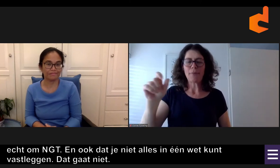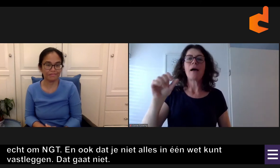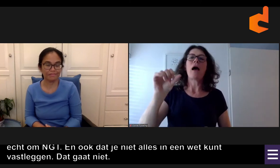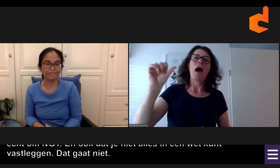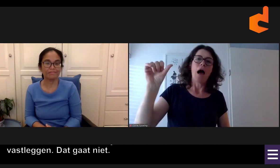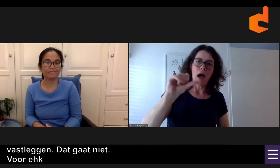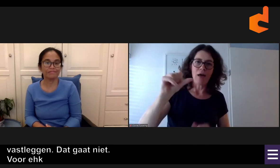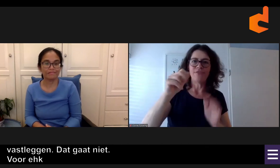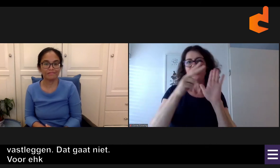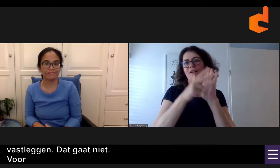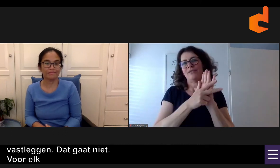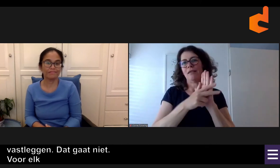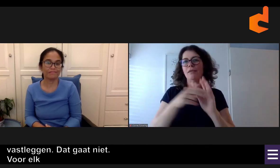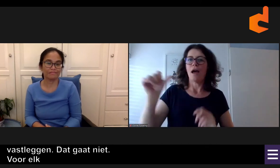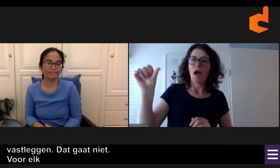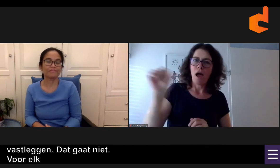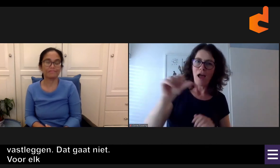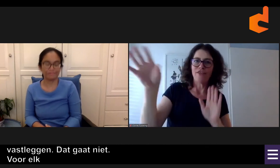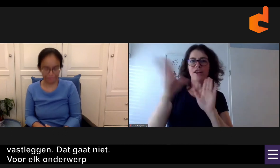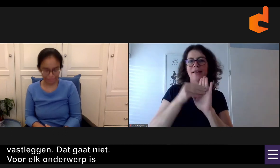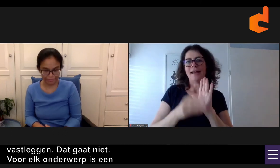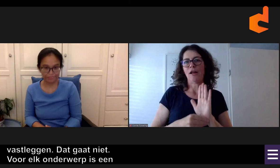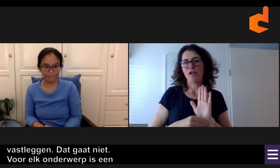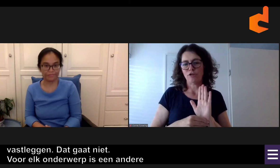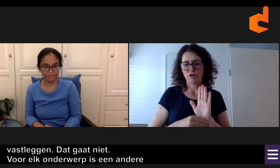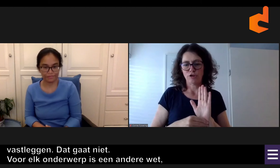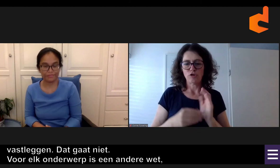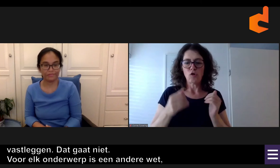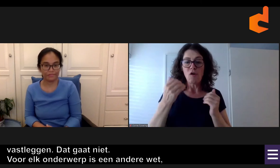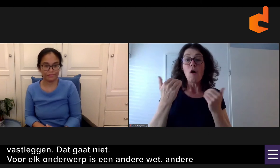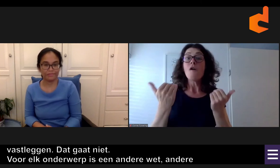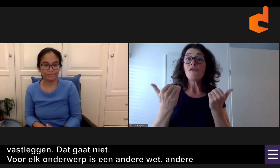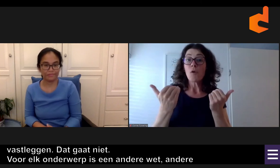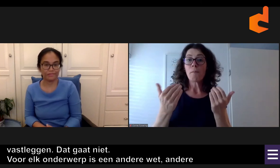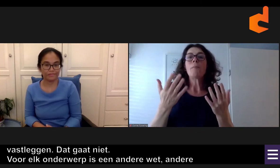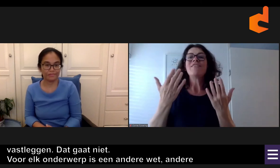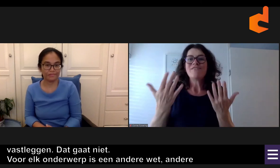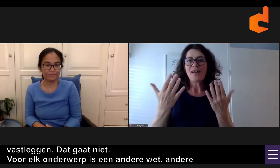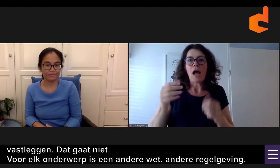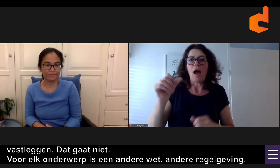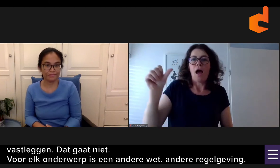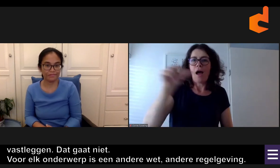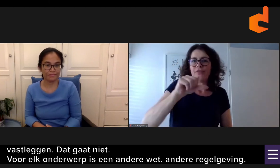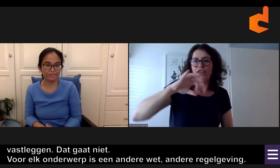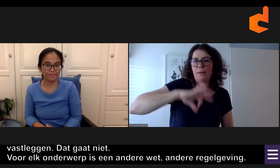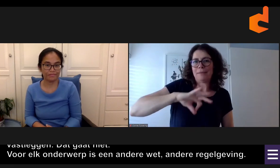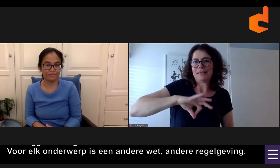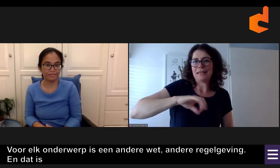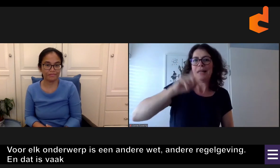er een andere wet, andere regelgeving. En dat is vaak omdat het door